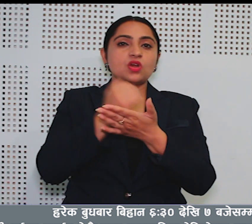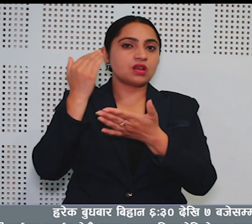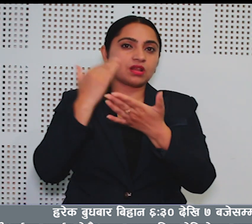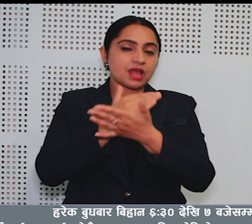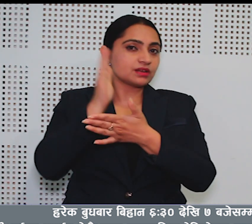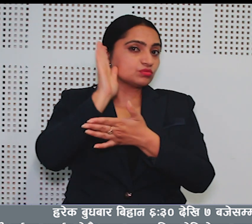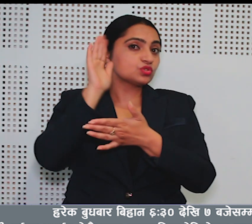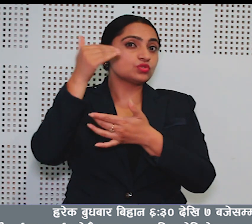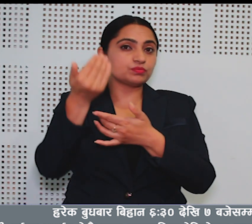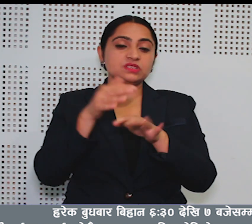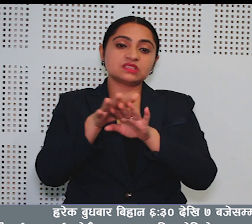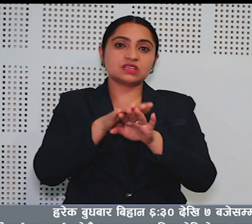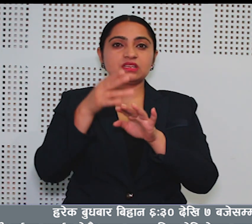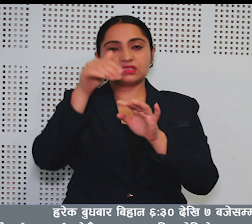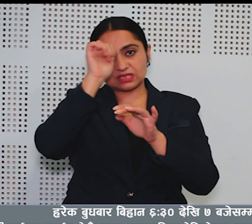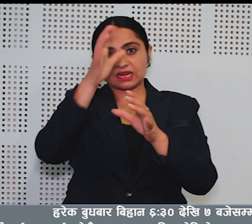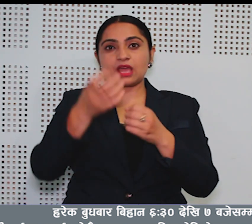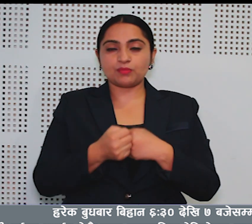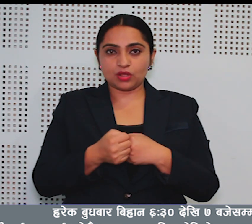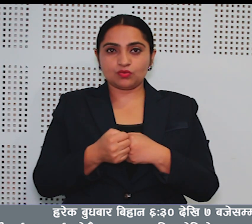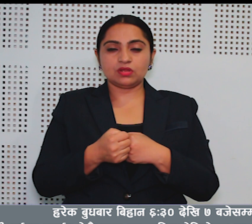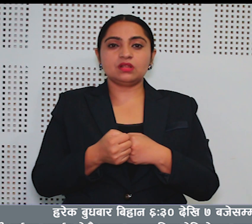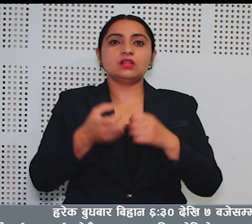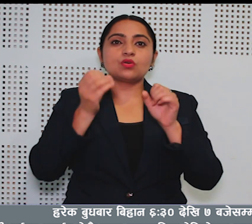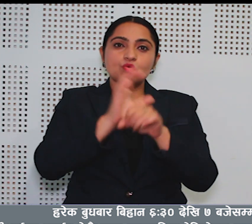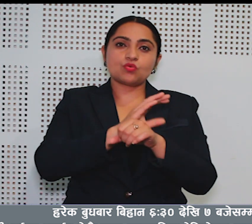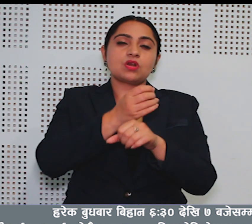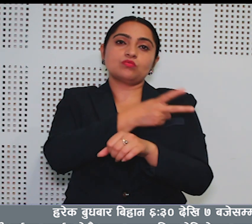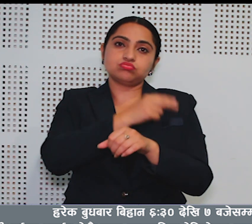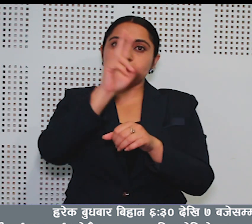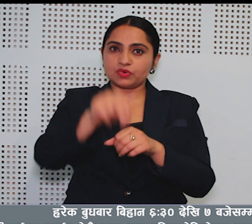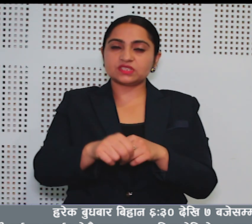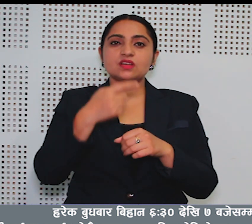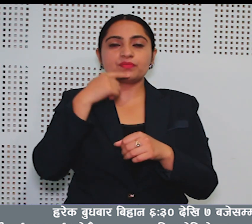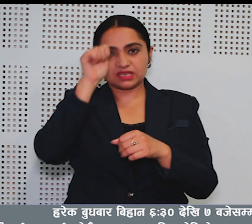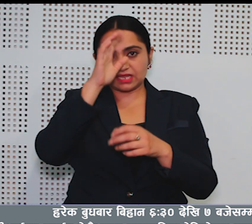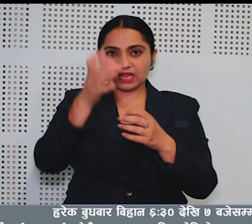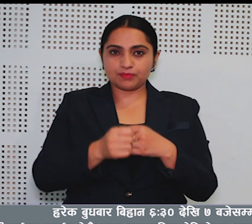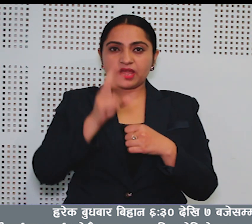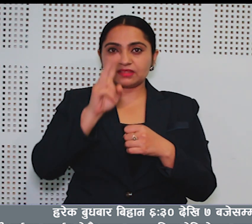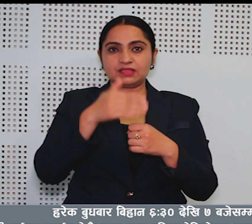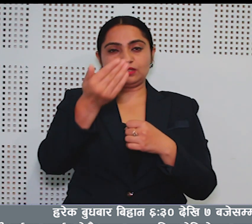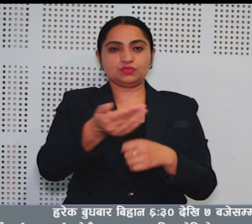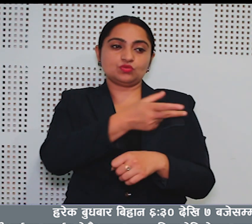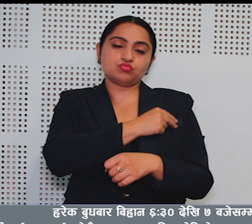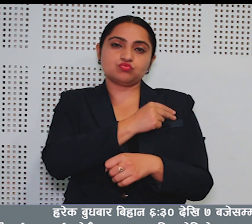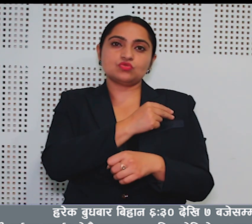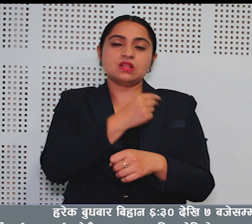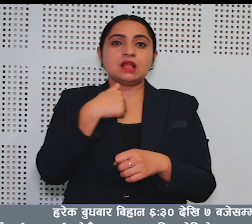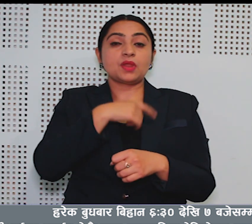अनि हामी धेरै जानकारी पायौँ। कोरोनाको सुई लगाउनु पर्दो रहेछ अनि सुई लगाएर हामीलाई फाइदा हुँदो रहेछ, बिमार हुँदैनछ